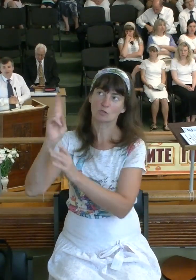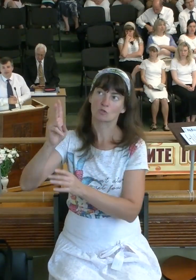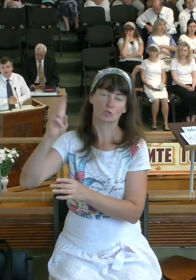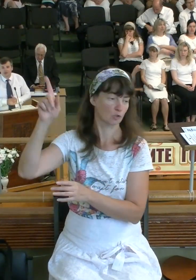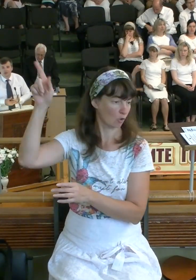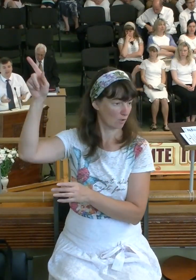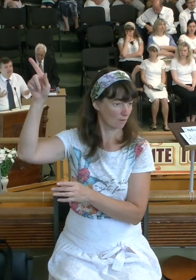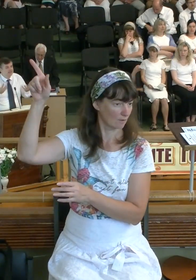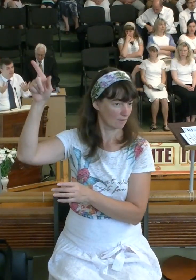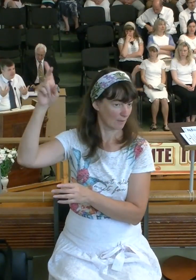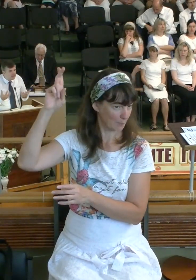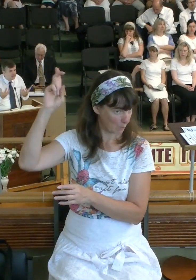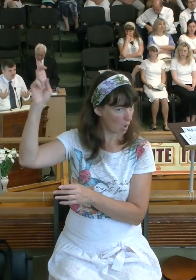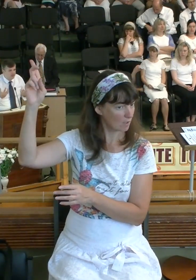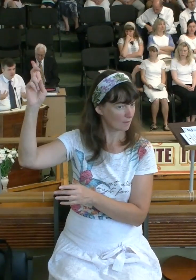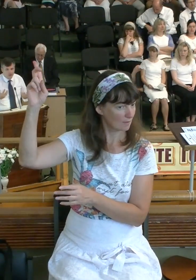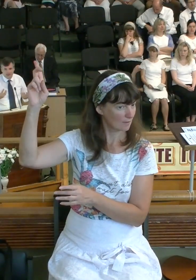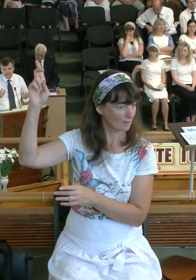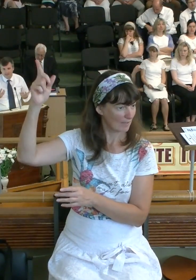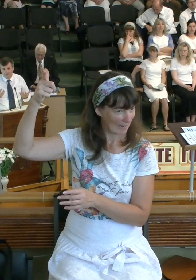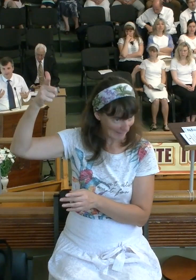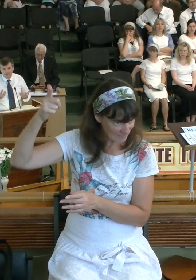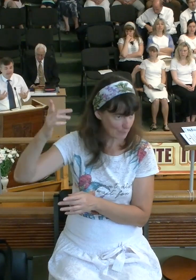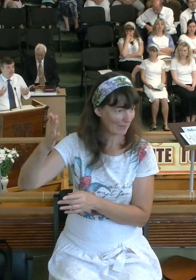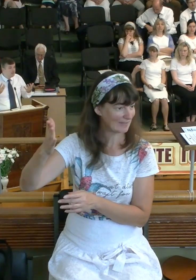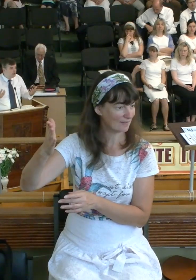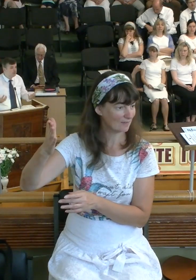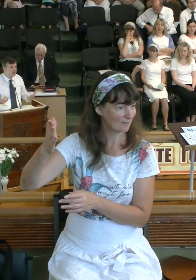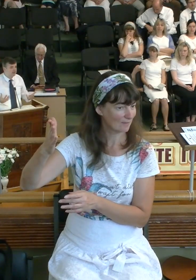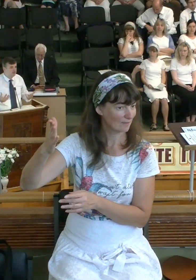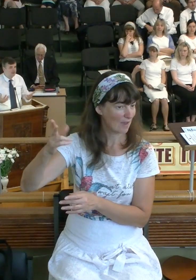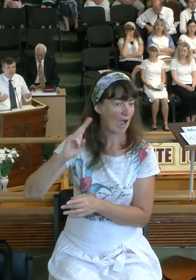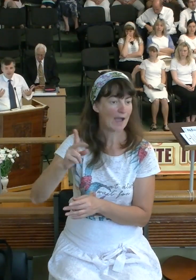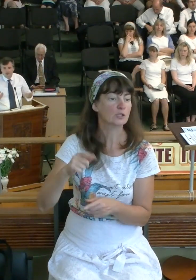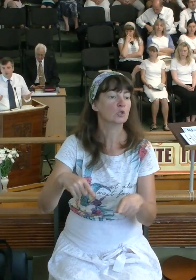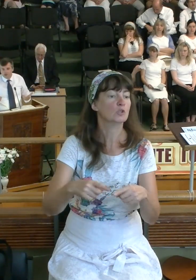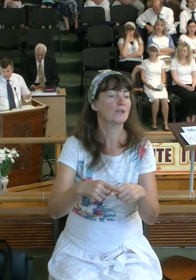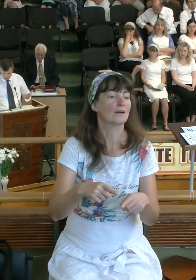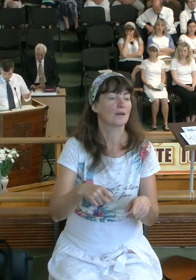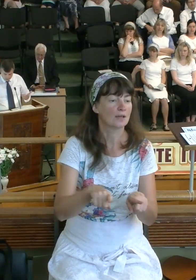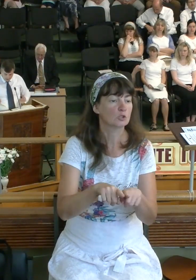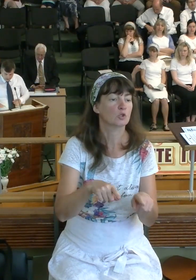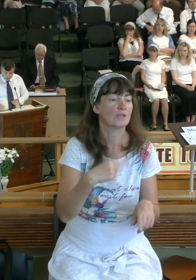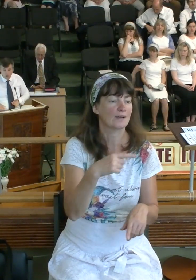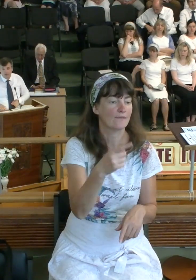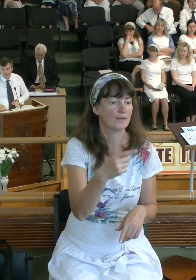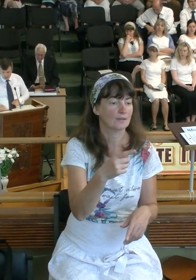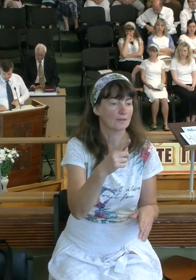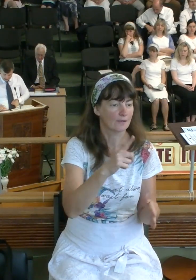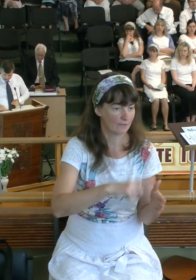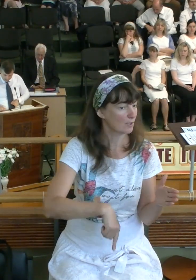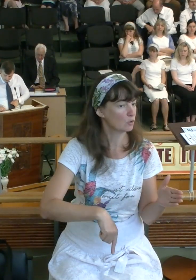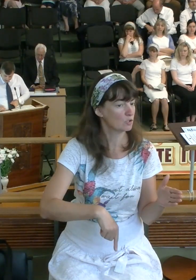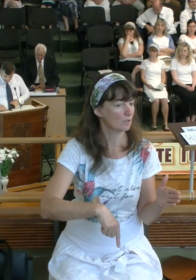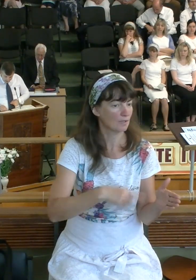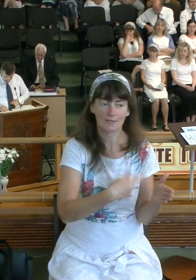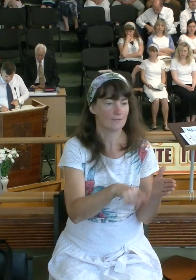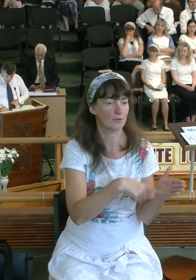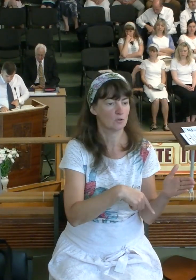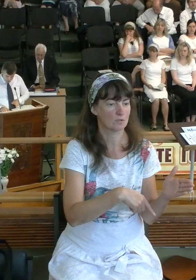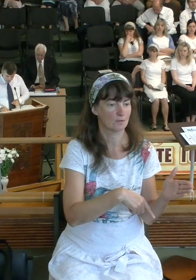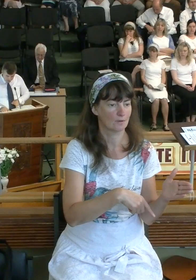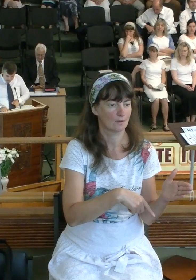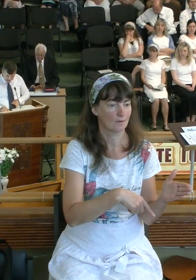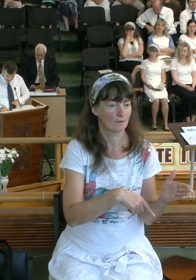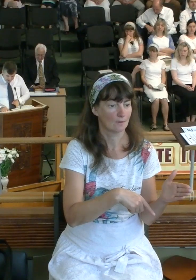может назвать Иисуса Господином своей жизни, если не будет производить Дух Святой работу в его жизни.